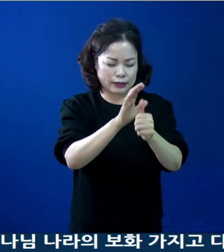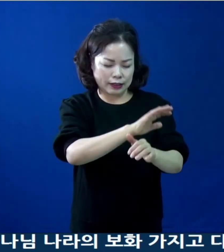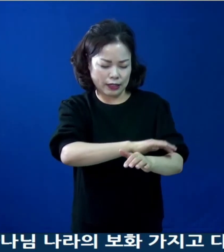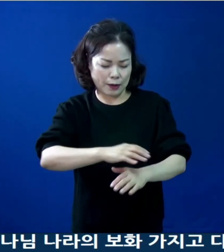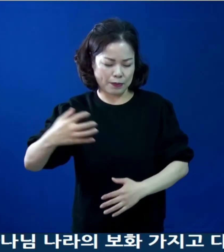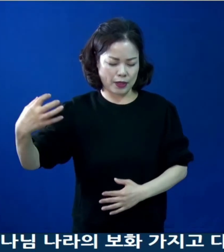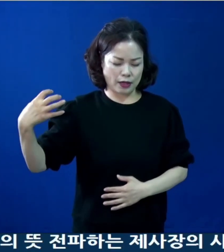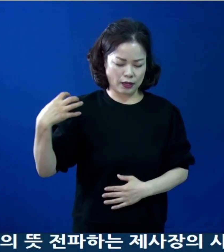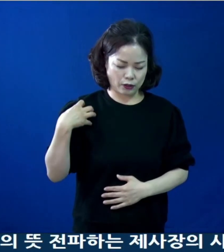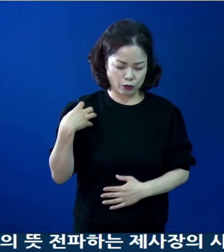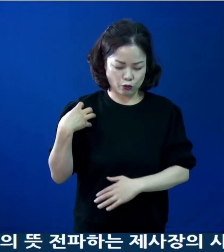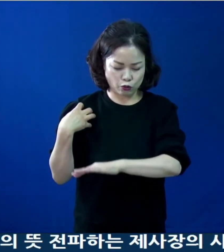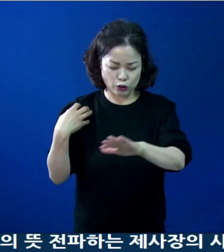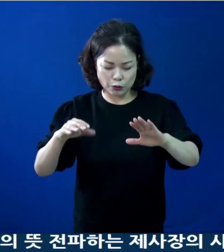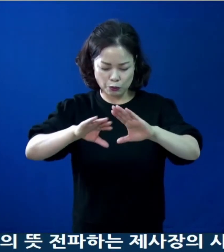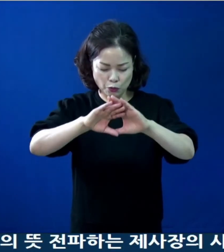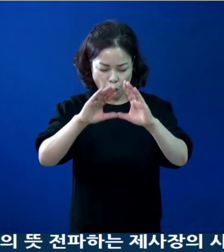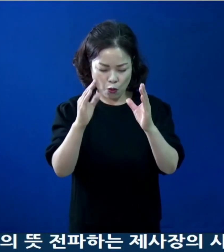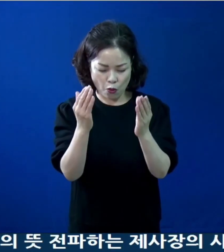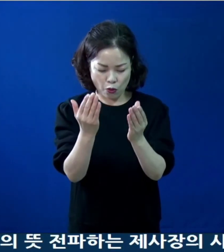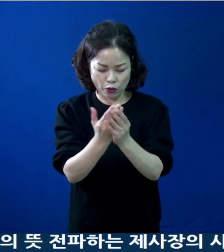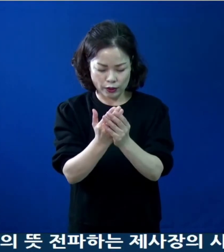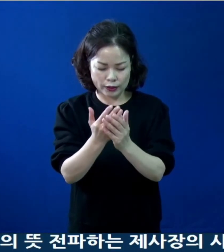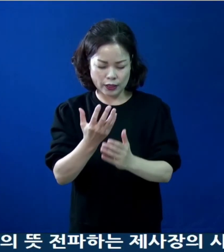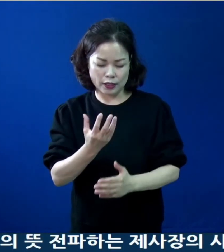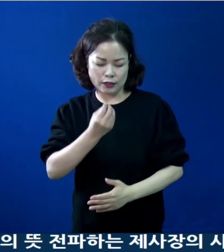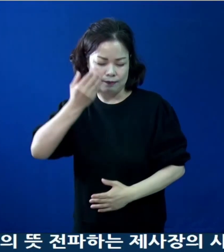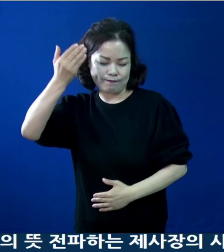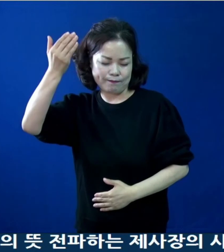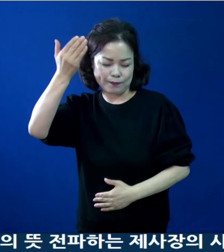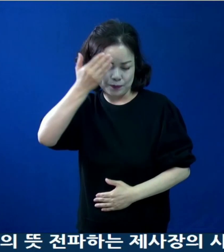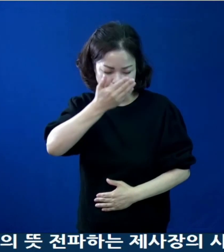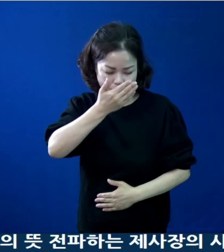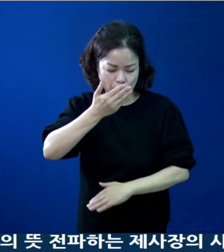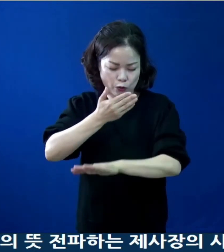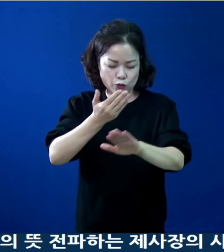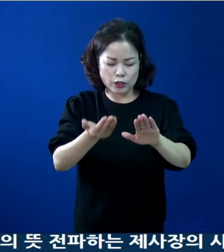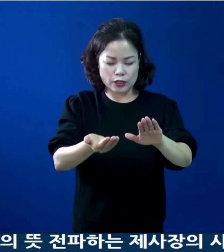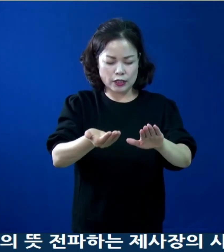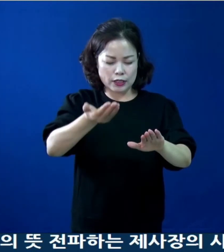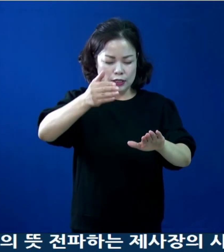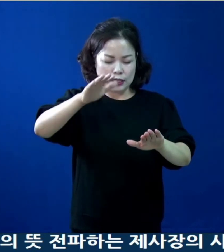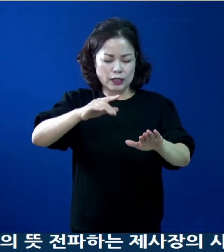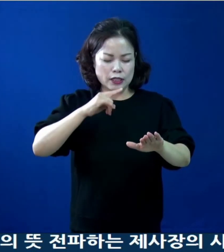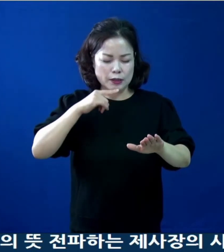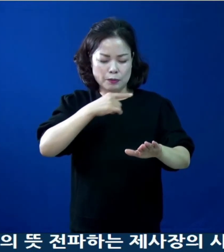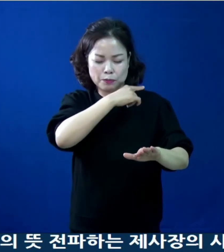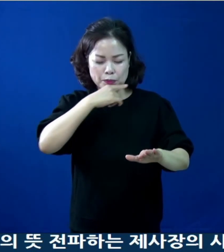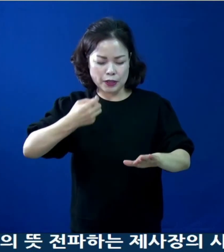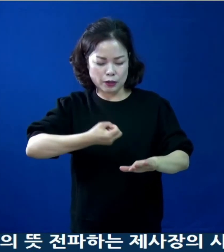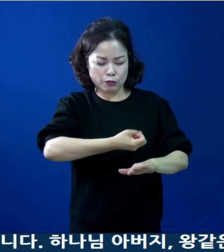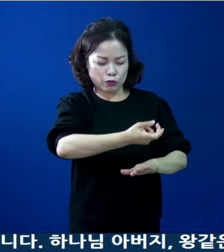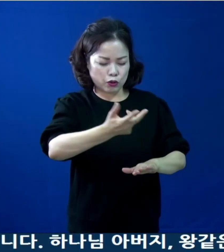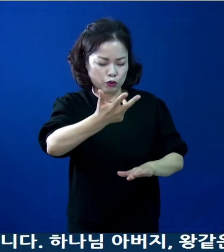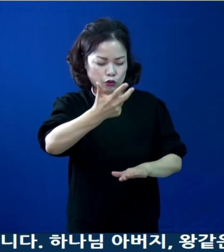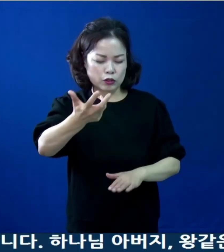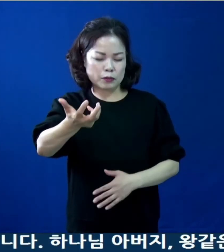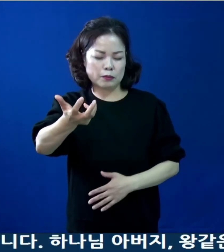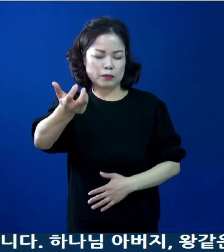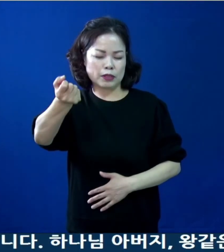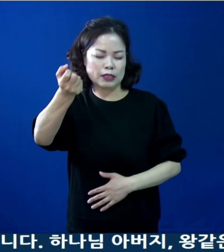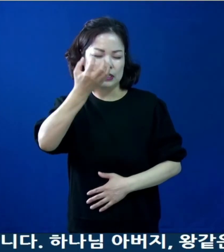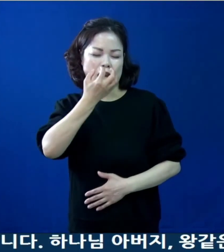감당할 수 있도록 우리 모두를 정결하게 하시고 우리 위에 피 뿌려 주시고 주님의